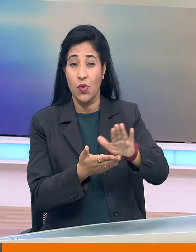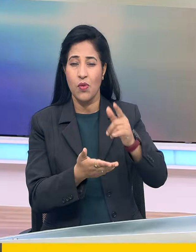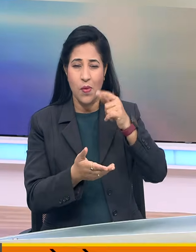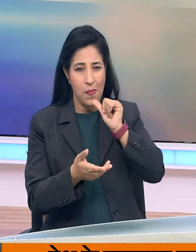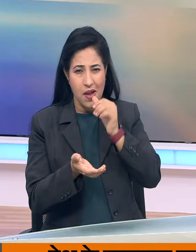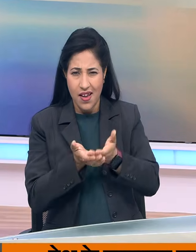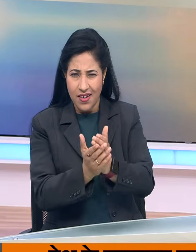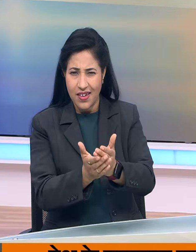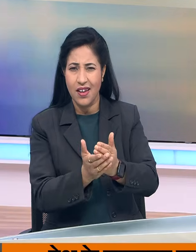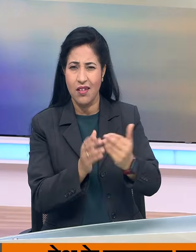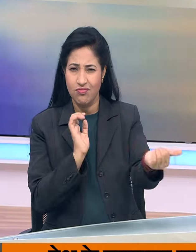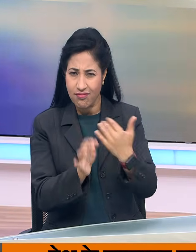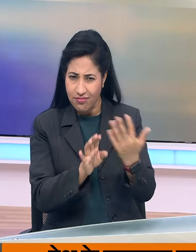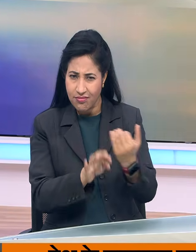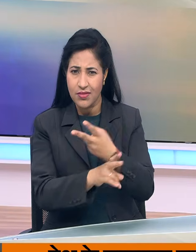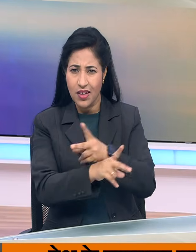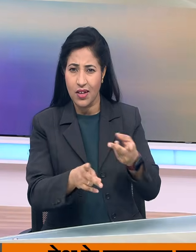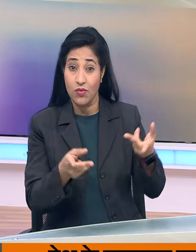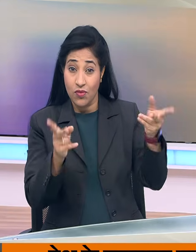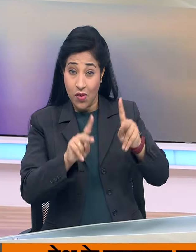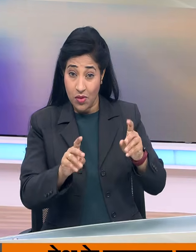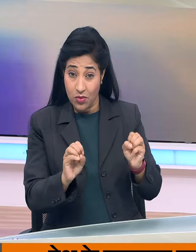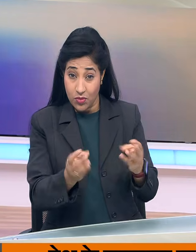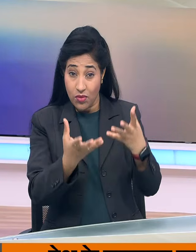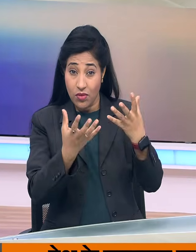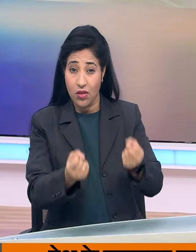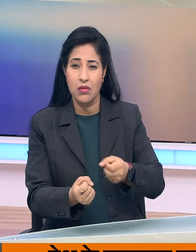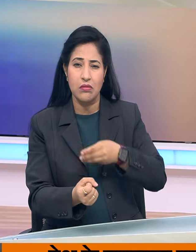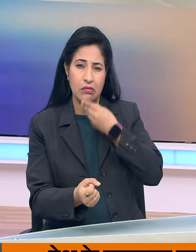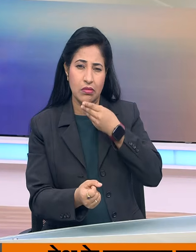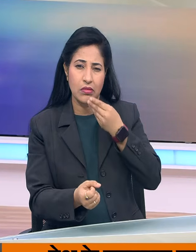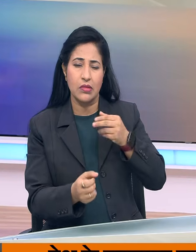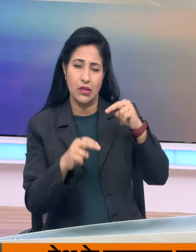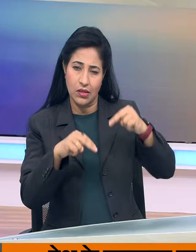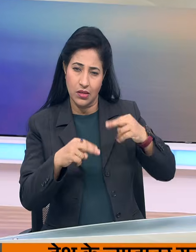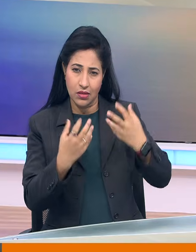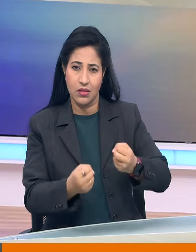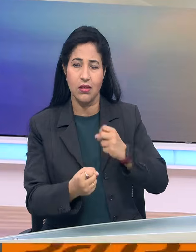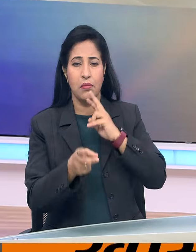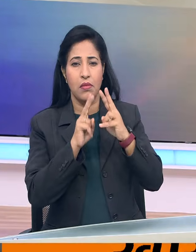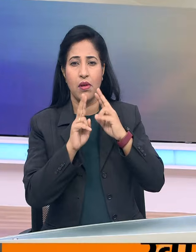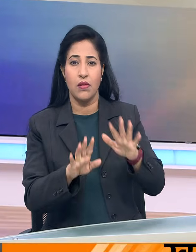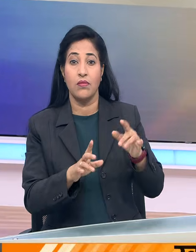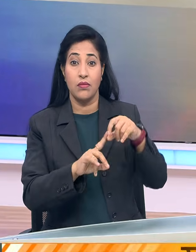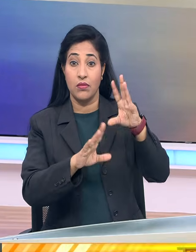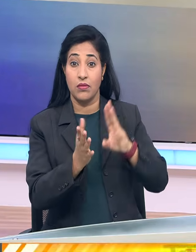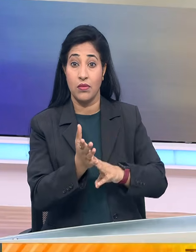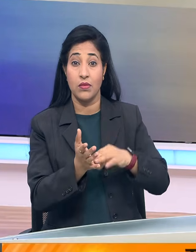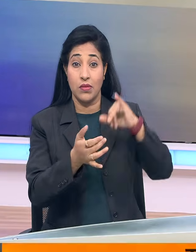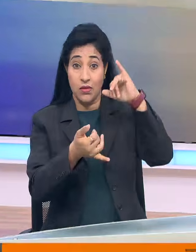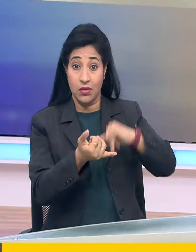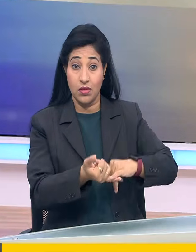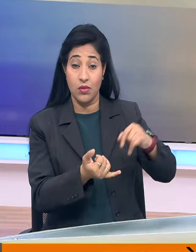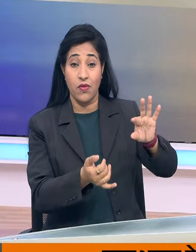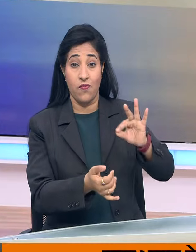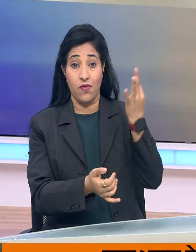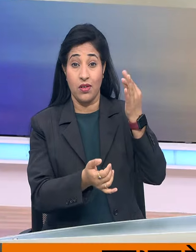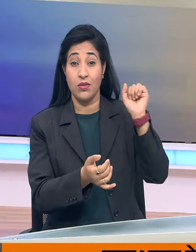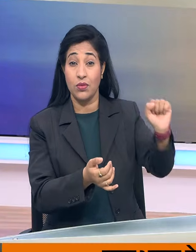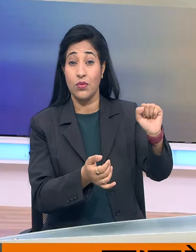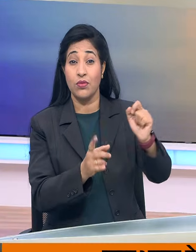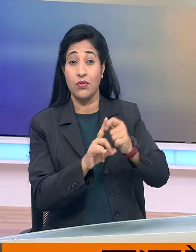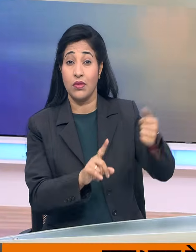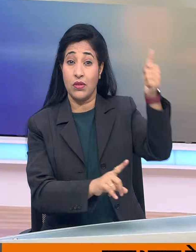में समुद्री परिवहन को फिर से शुरू करने की तत्काल जरूरत पर चर्चा की। प्रधानमंत्री स्टारमर ने फ्रांस के राष्ट्रपति